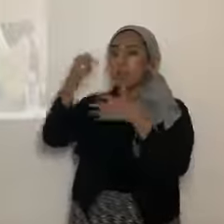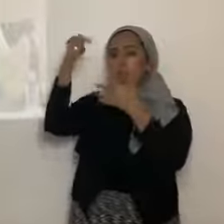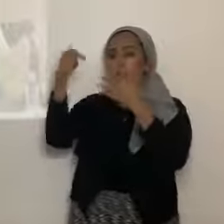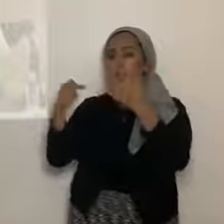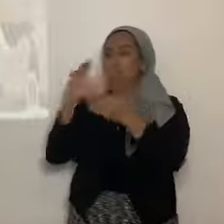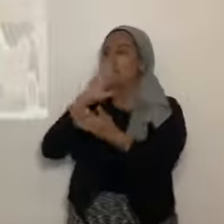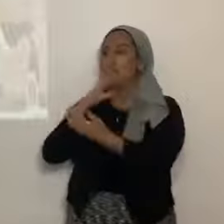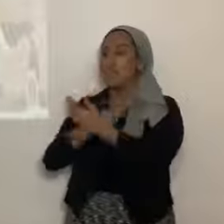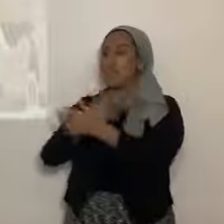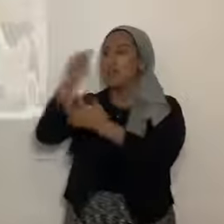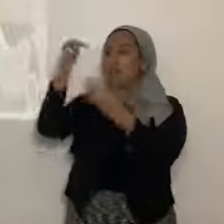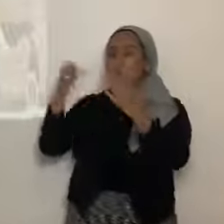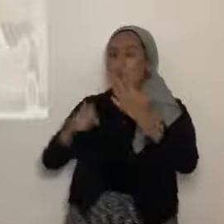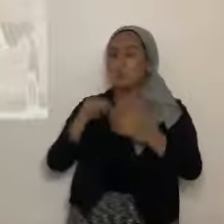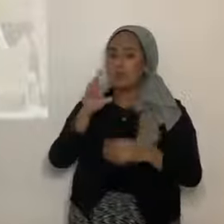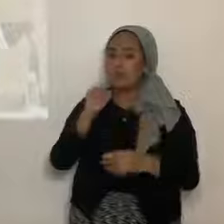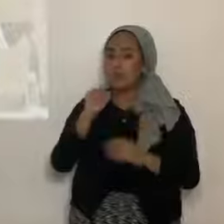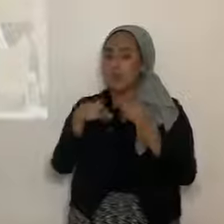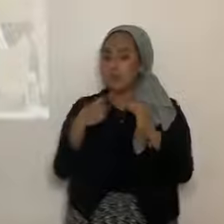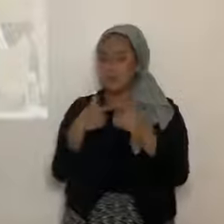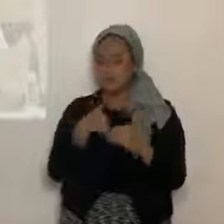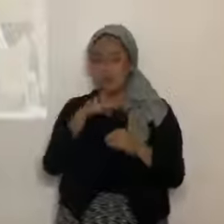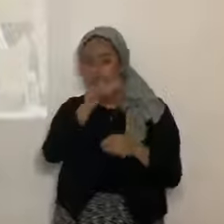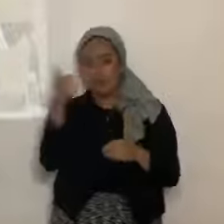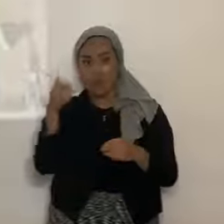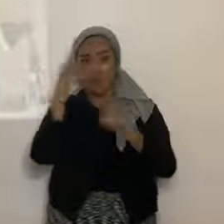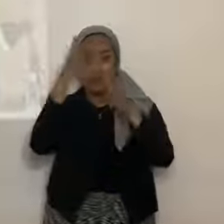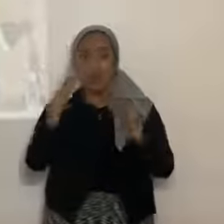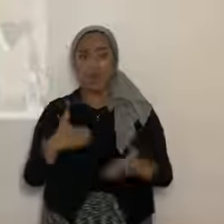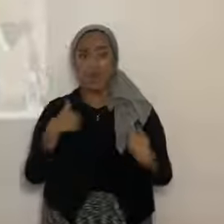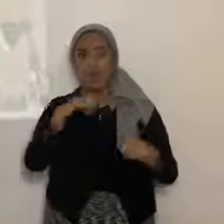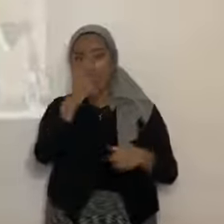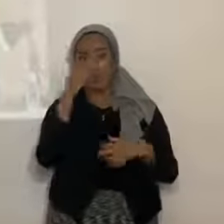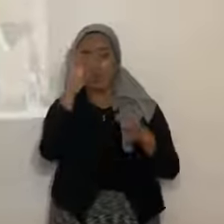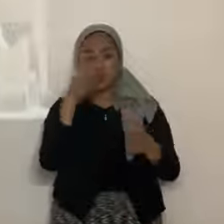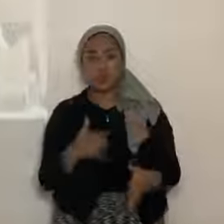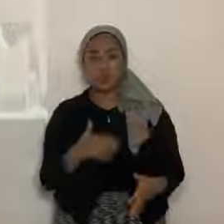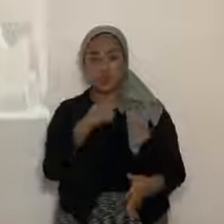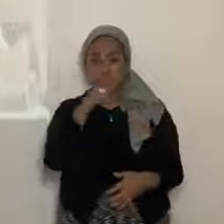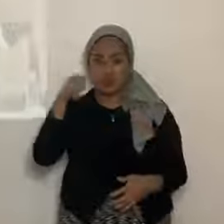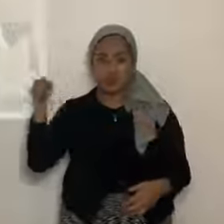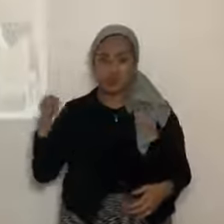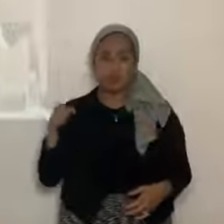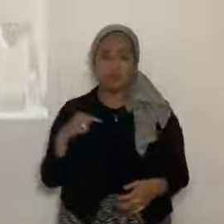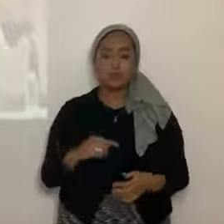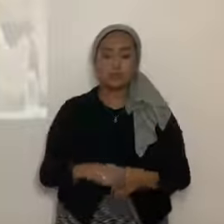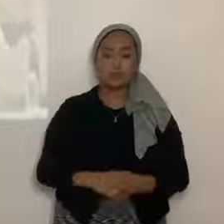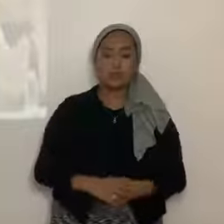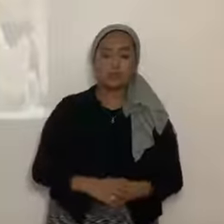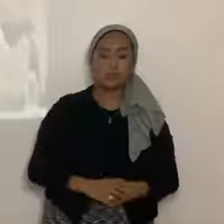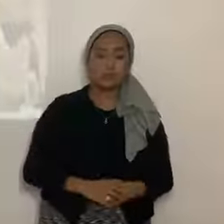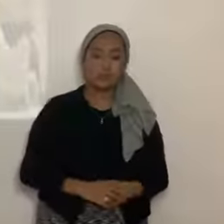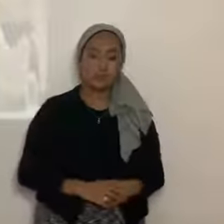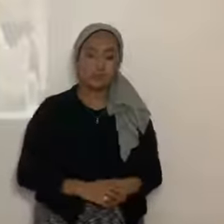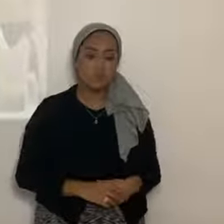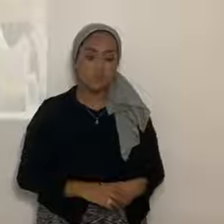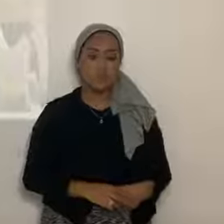o no andas hablando de mí, hay otros Roim, hay otros pastores. Ahora, en el libro de